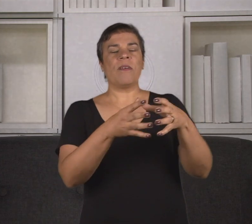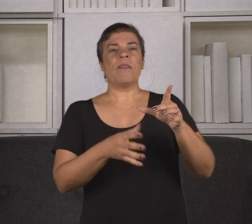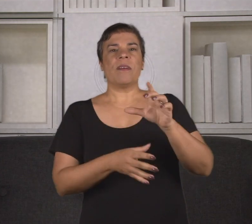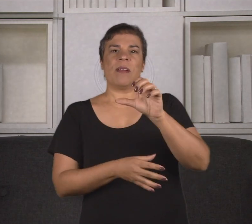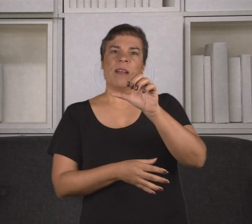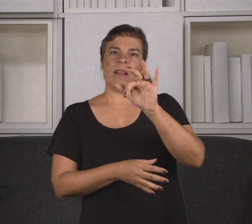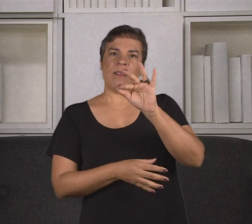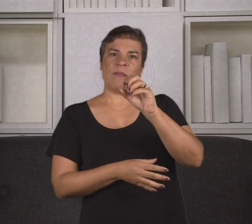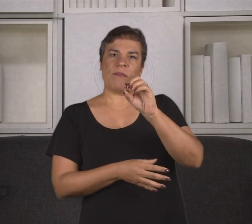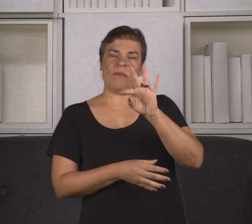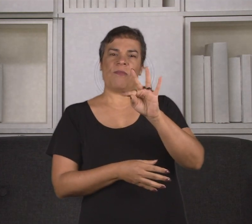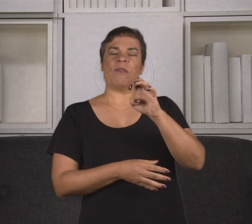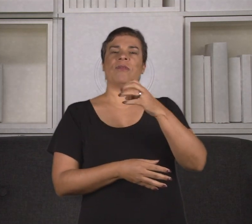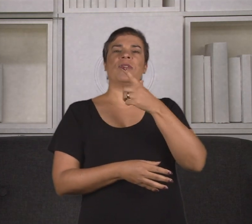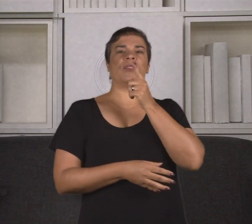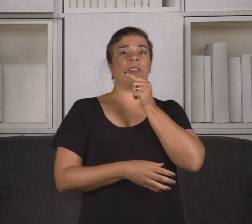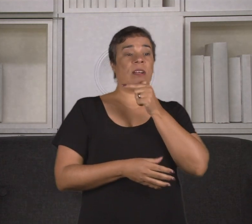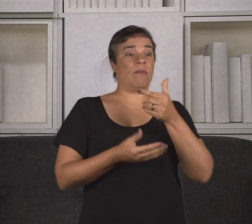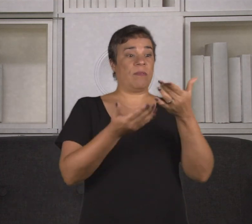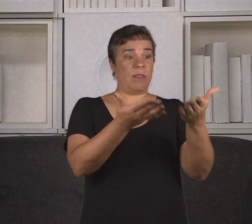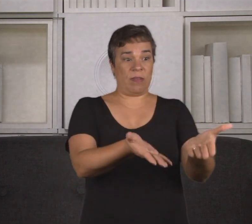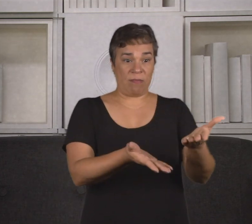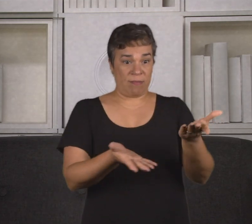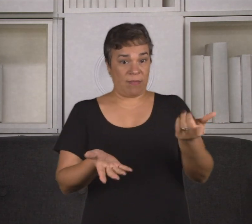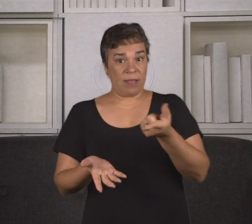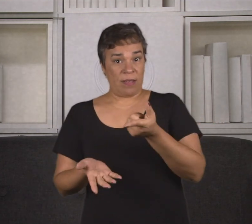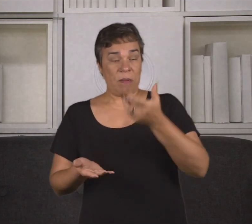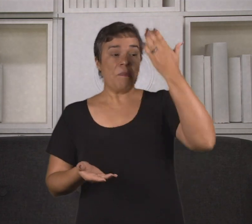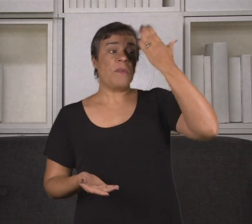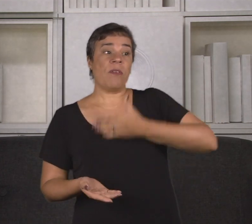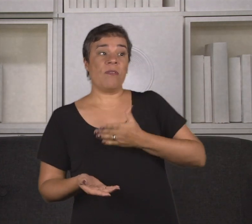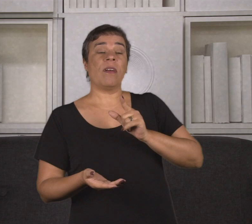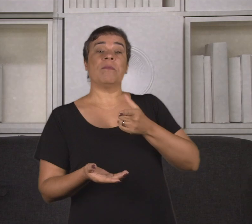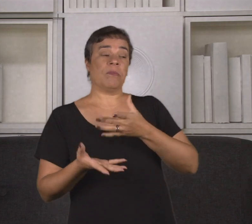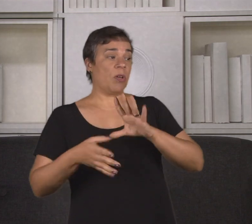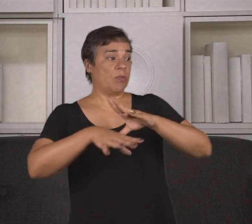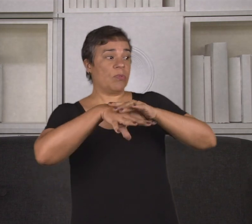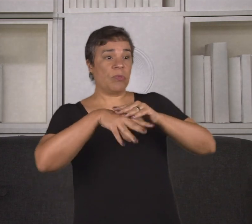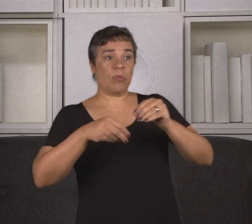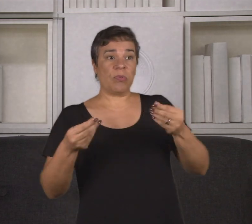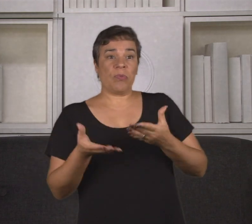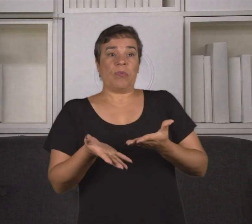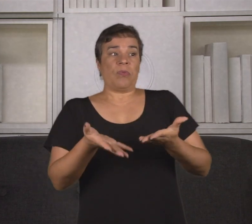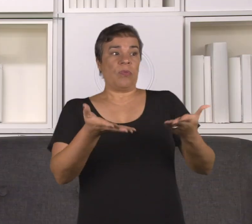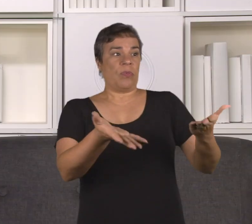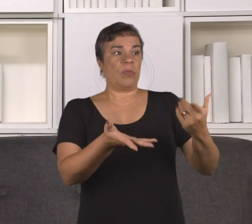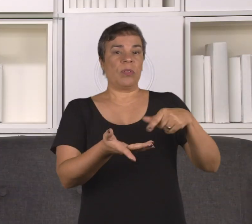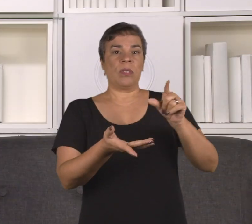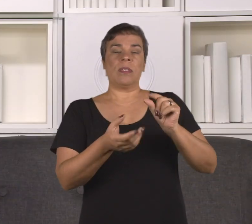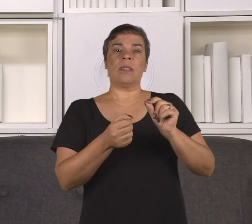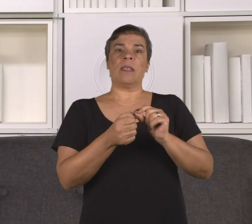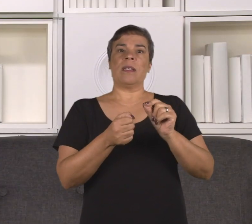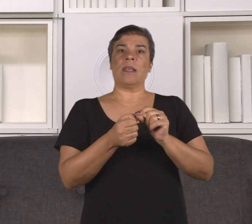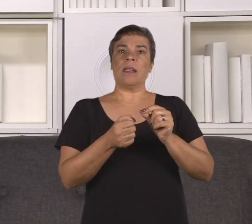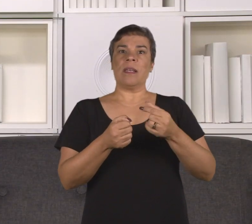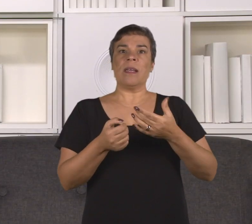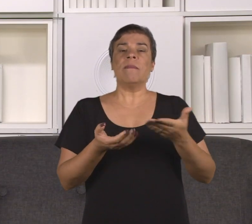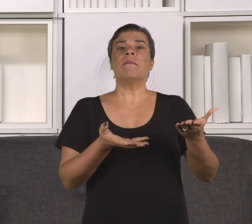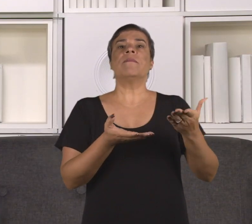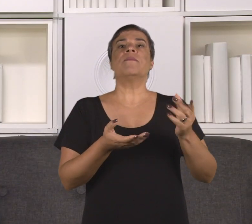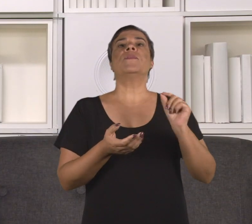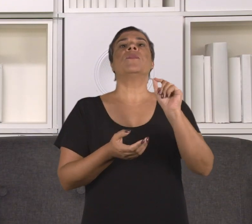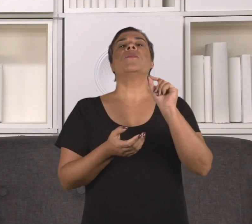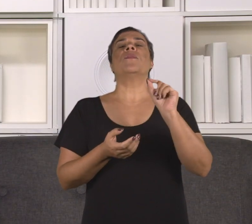aí, eu curei um cego de nascença, o Messias chegou, eu sou o Messias, o que é que os senhores